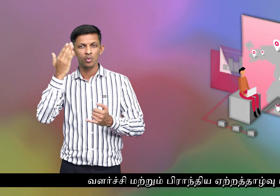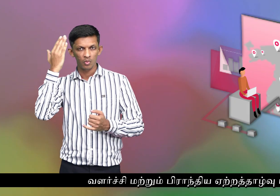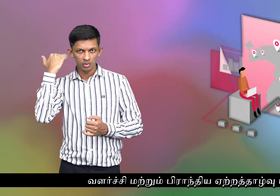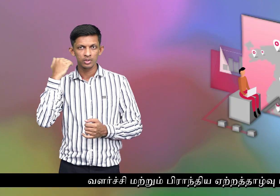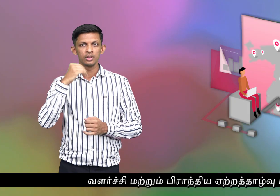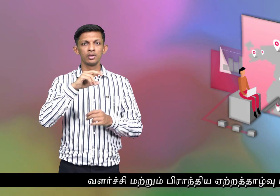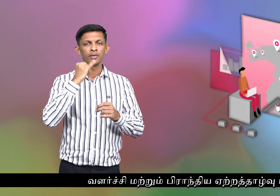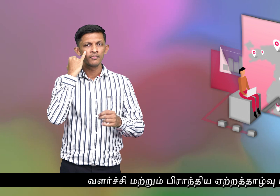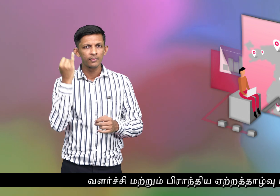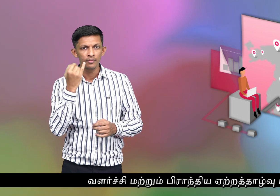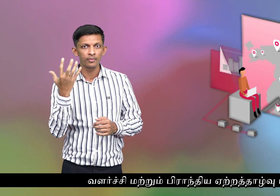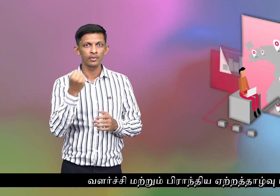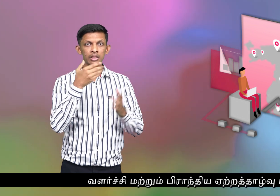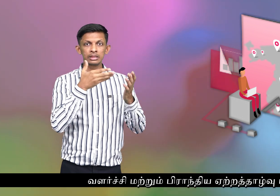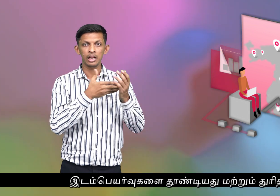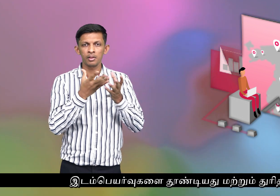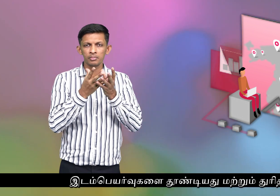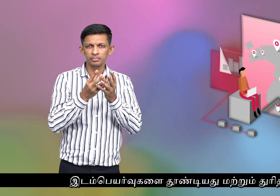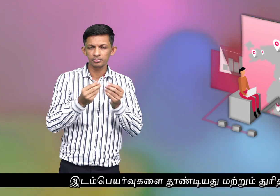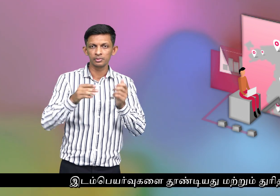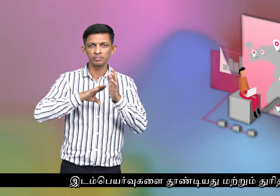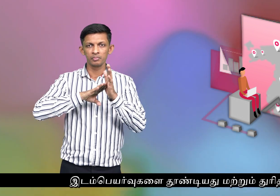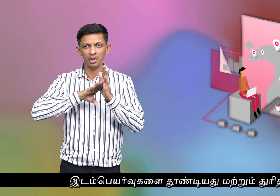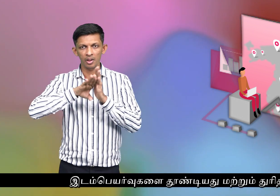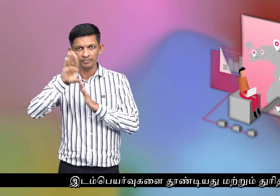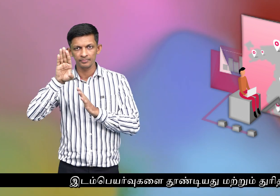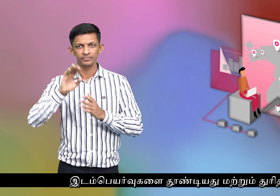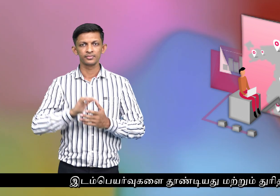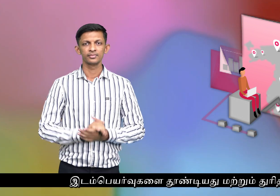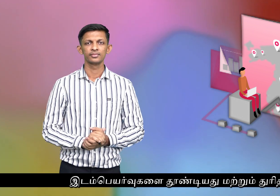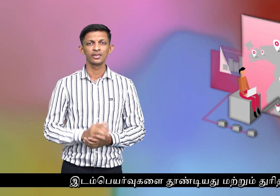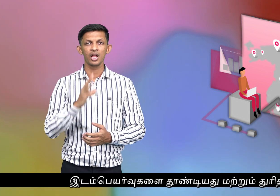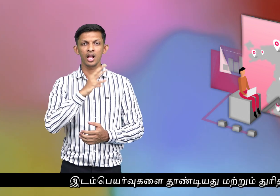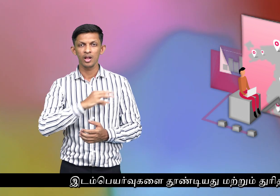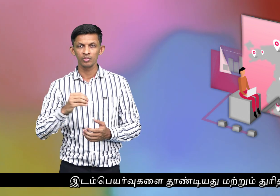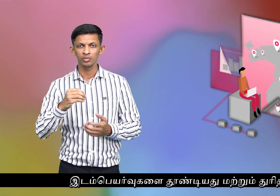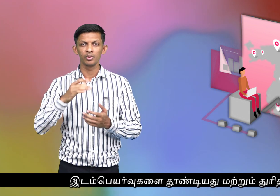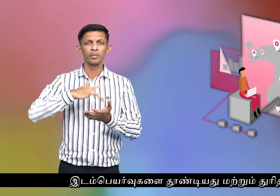பிராந்திய ஏற்றத்தாழ்வு பருவகால இடம்பெயர்வுகளை தூண்டியது மற்றும் துரிதப்படுத்தியது.